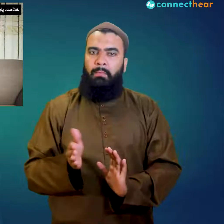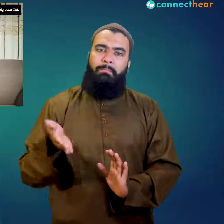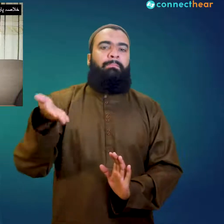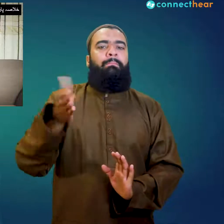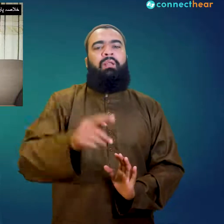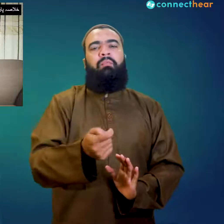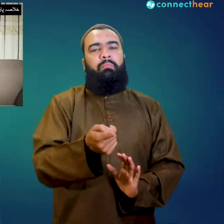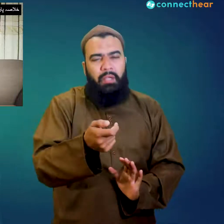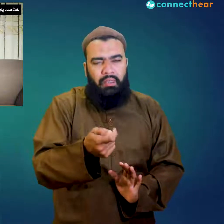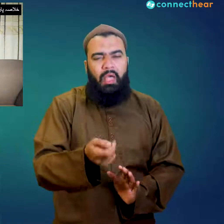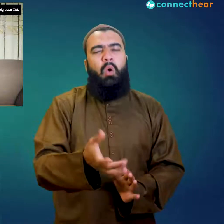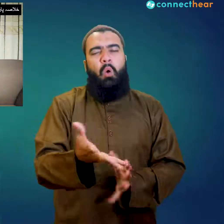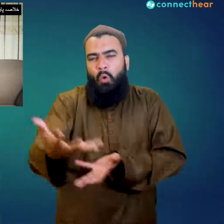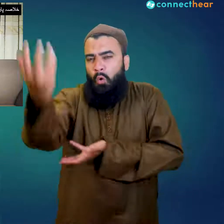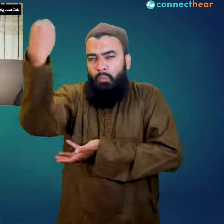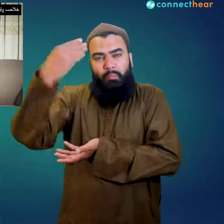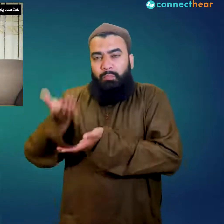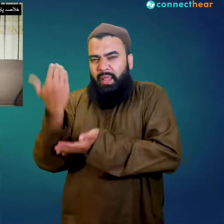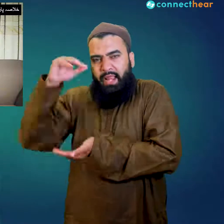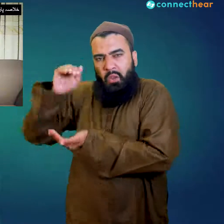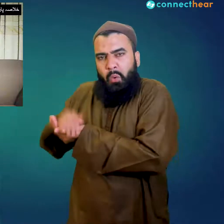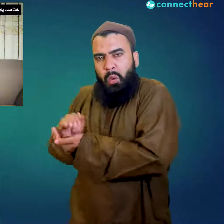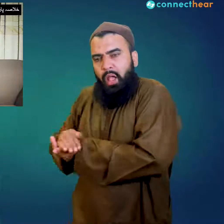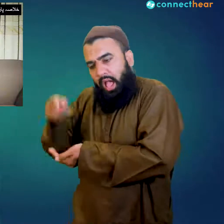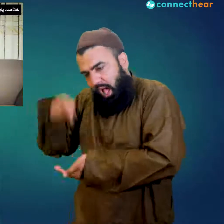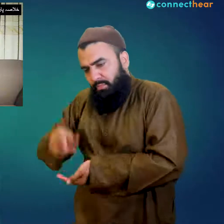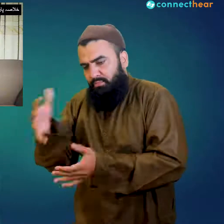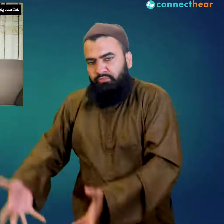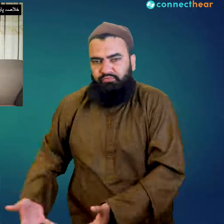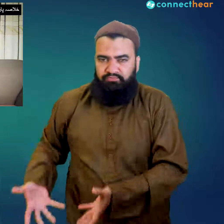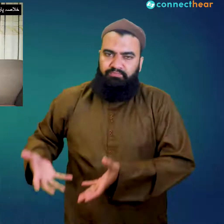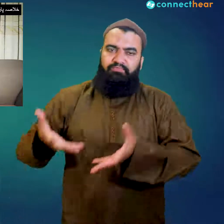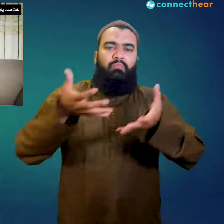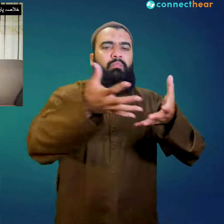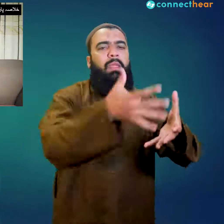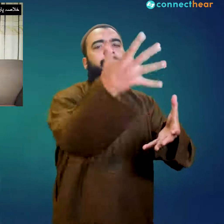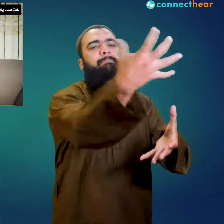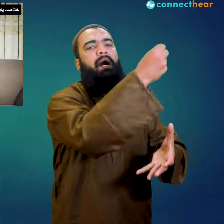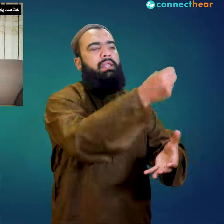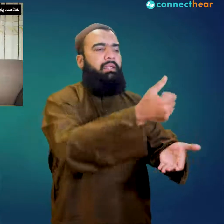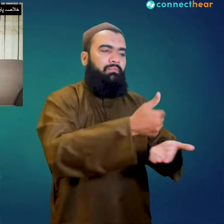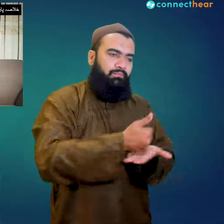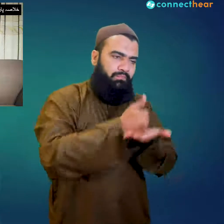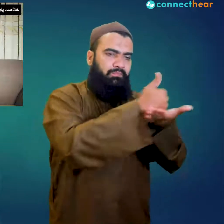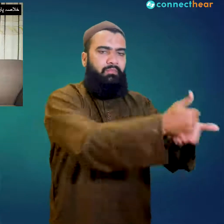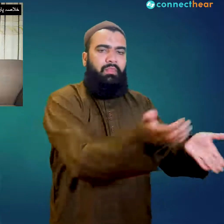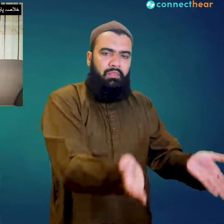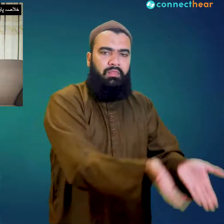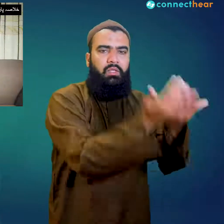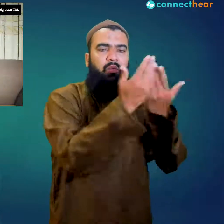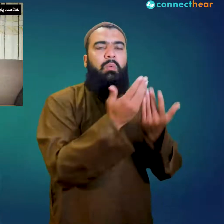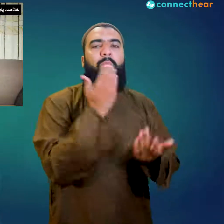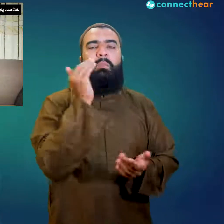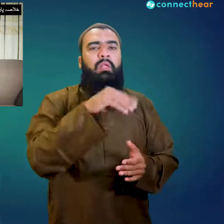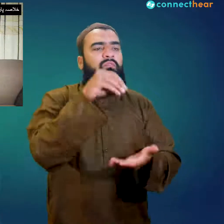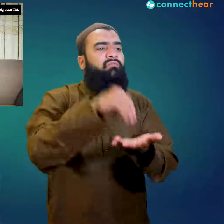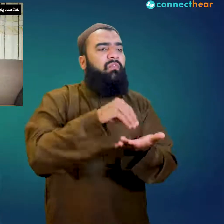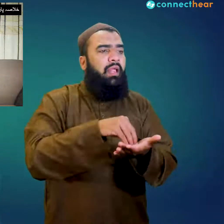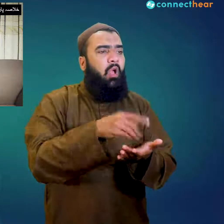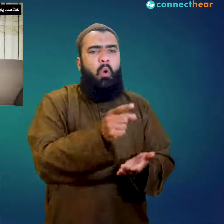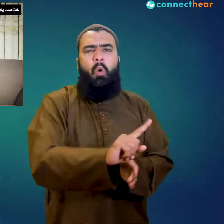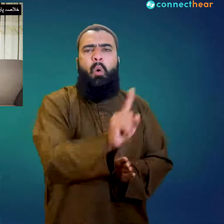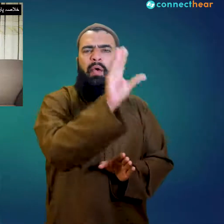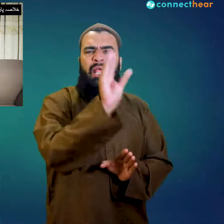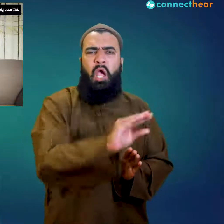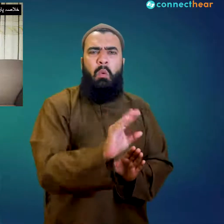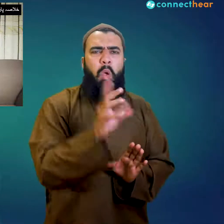سے پہلے وہ مال ان کے حوالے نہ کیا جائے۔ اس میں بھی دراصل یتیم ہی کا فائدہ اور اس کا